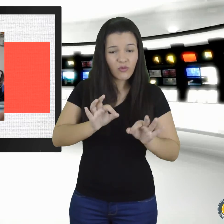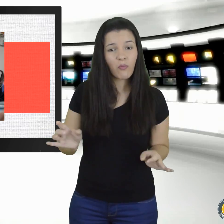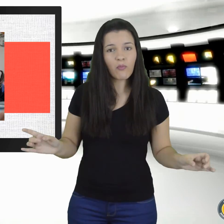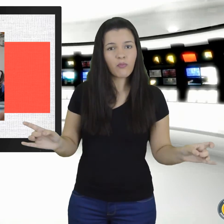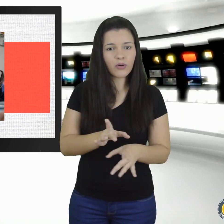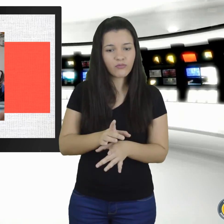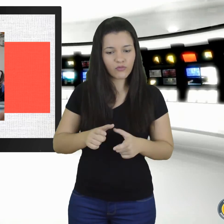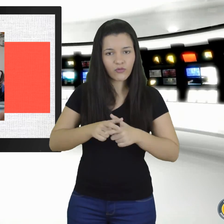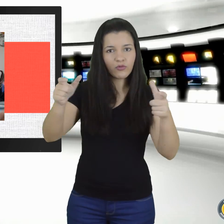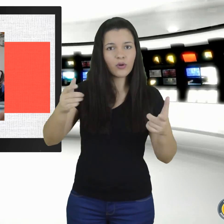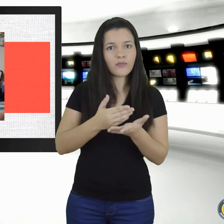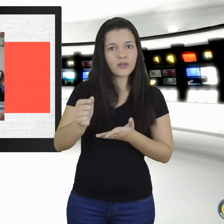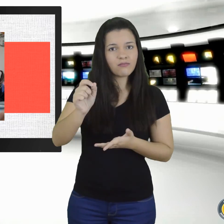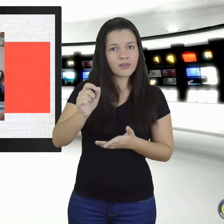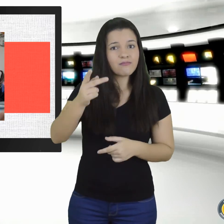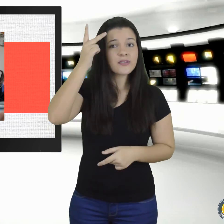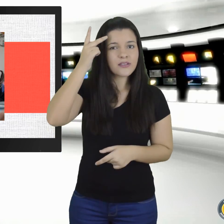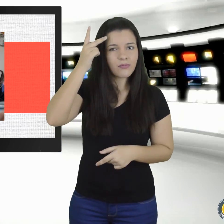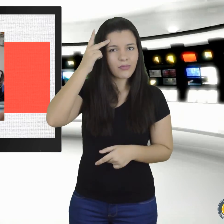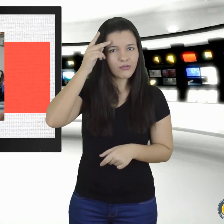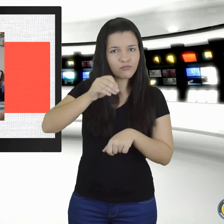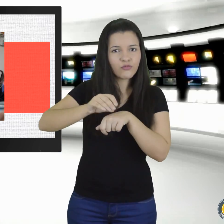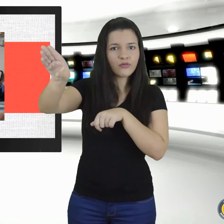norte e oeste do Paraná, avisa.